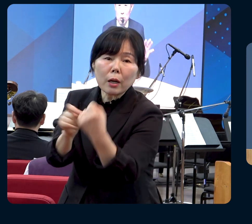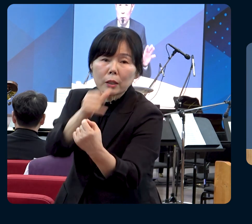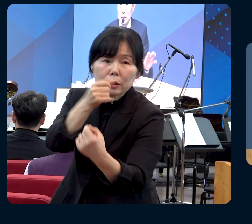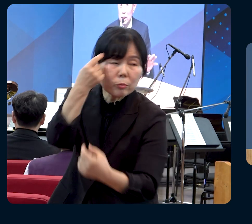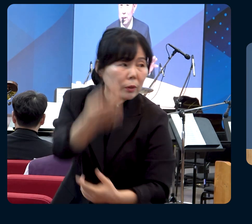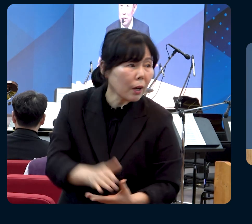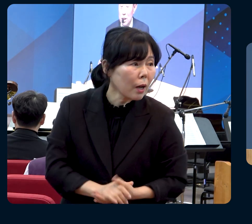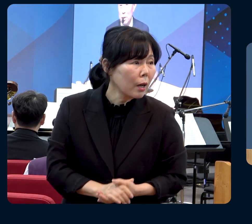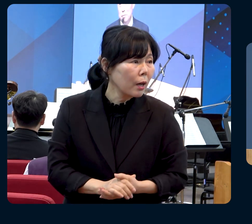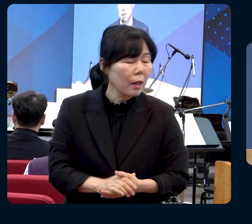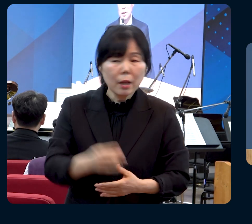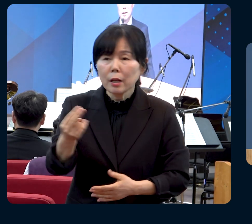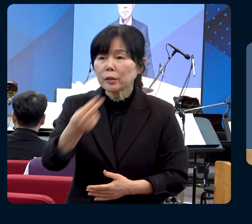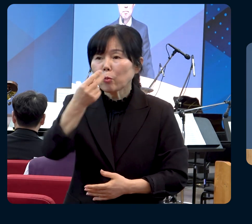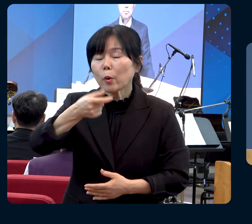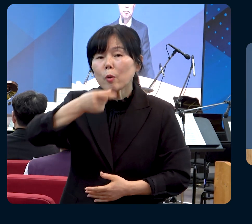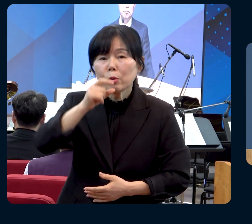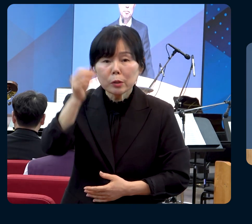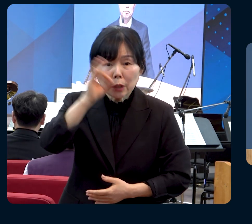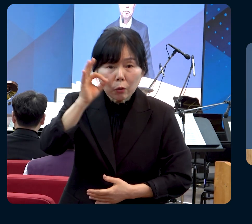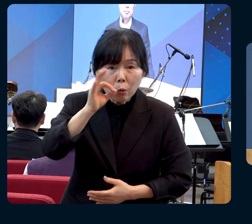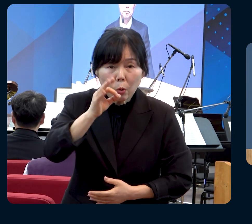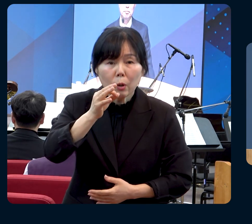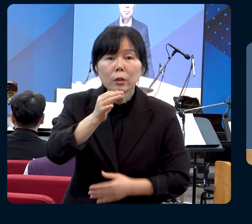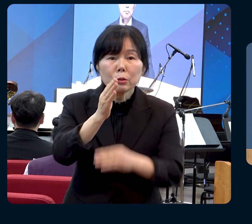생수의 근원을 찾는 예배입니까?